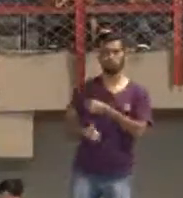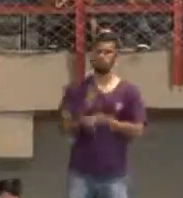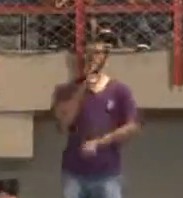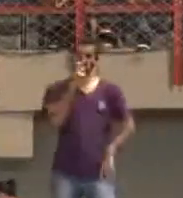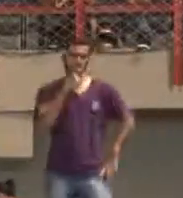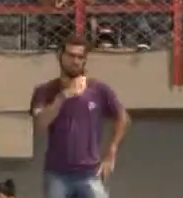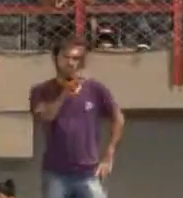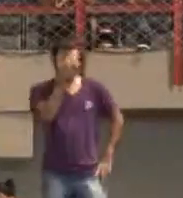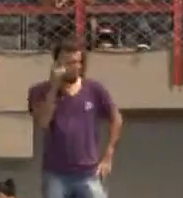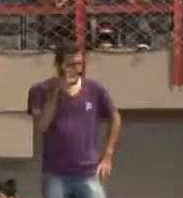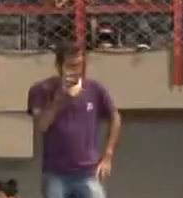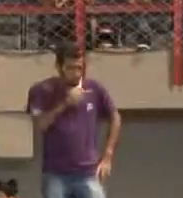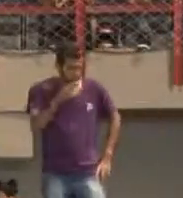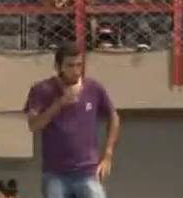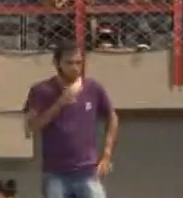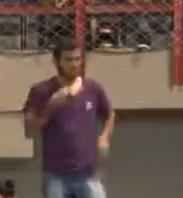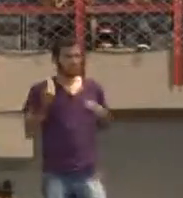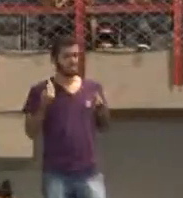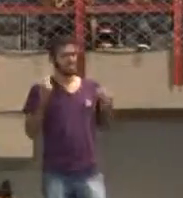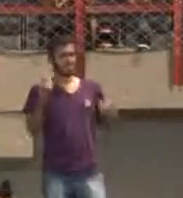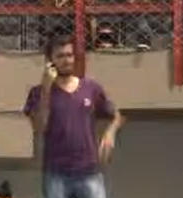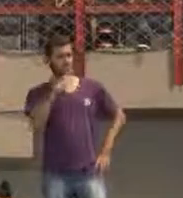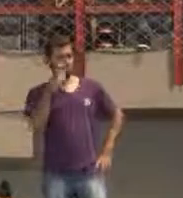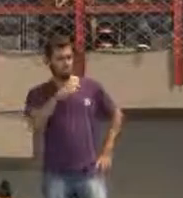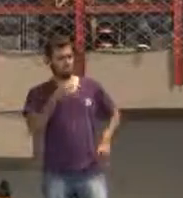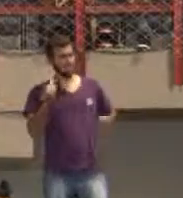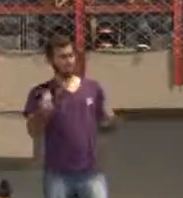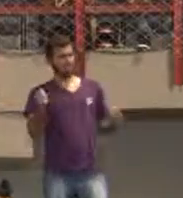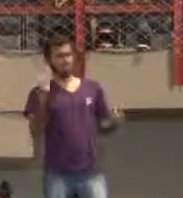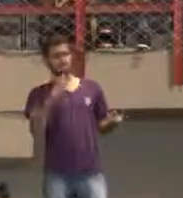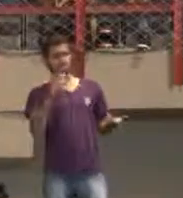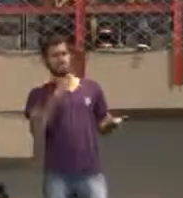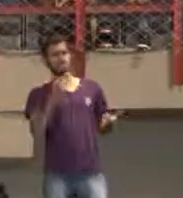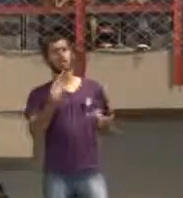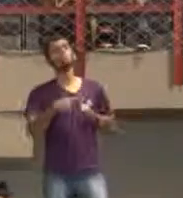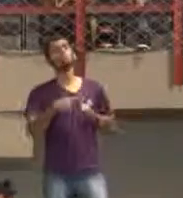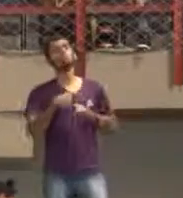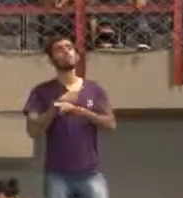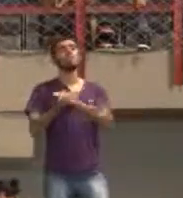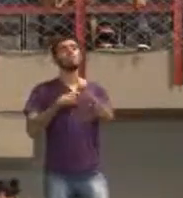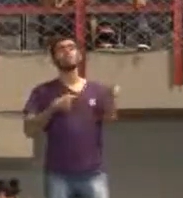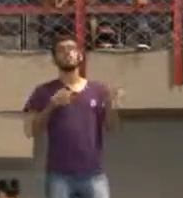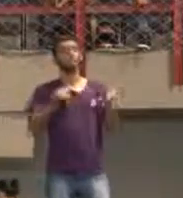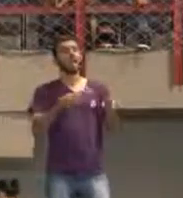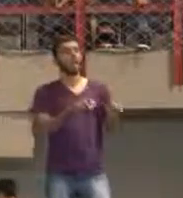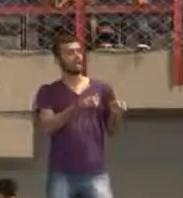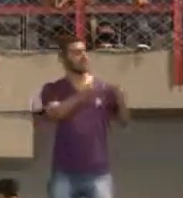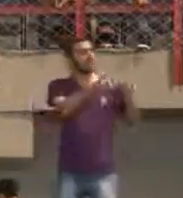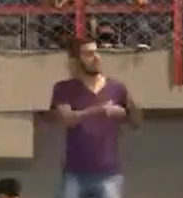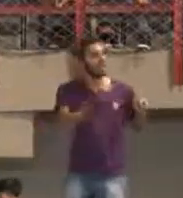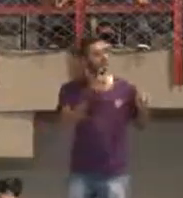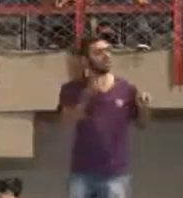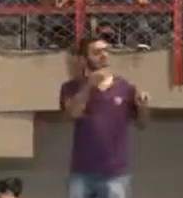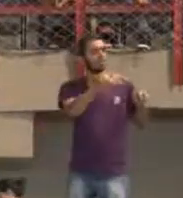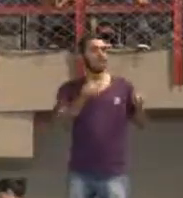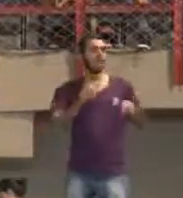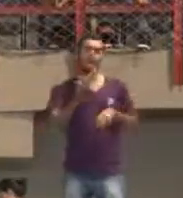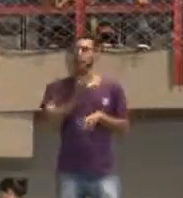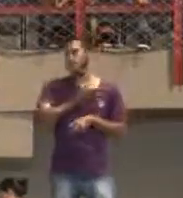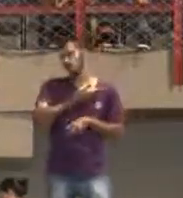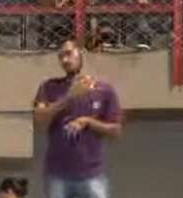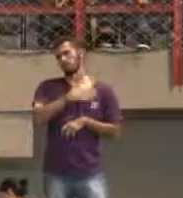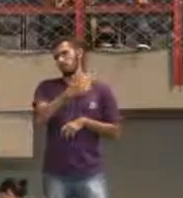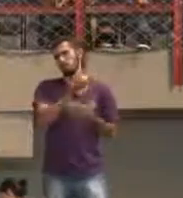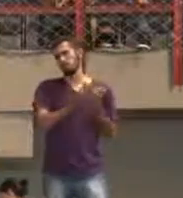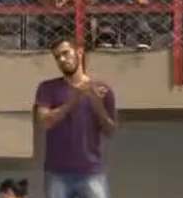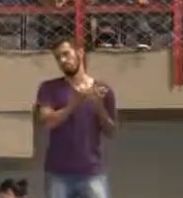ainda mentem. Mentira também. Por que você está aí, perto aí desse rapaz? Não, é um colega meu, estudo com ele, faz